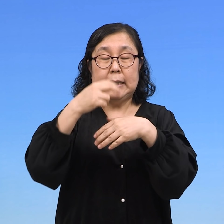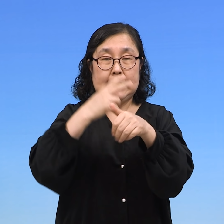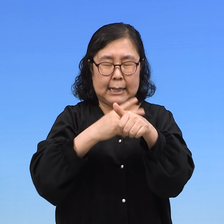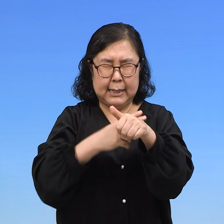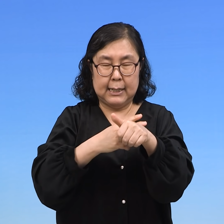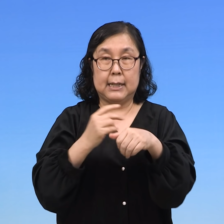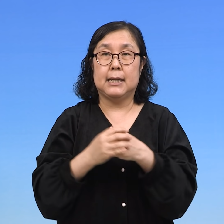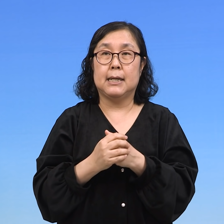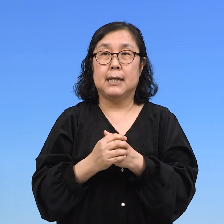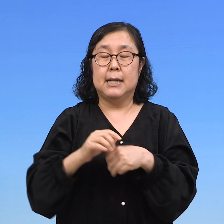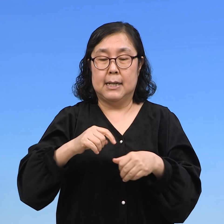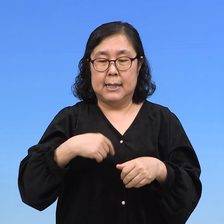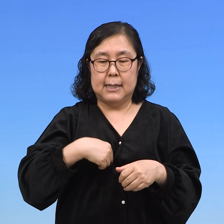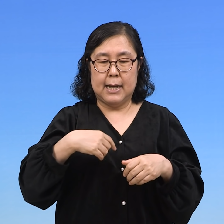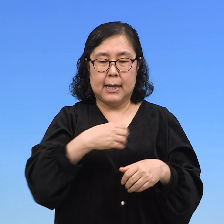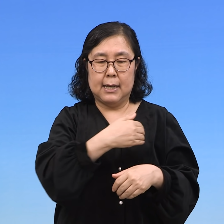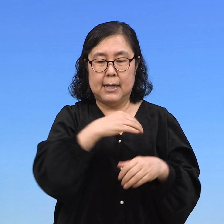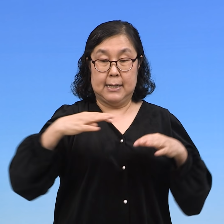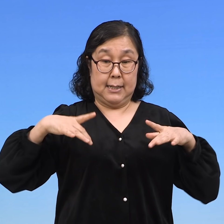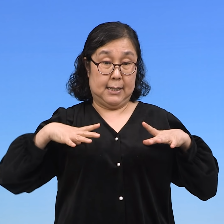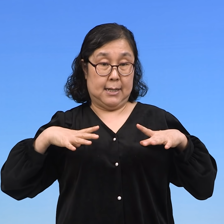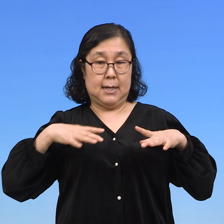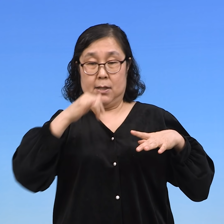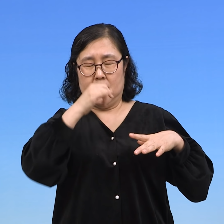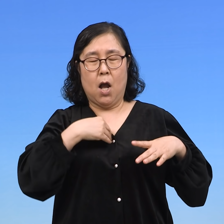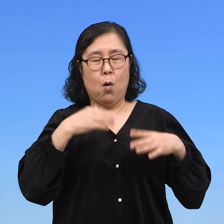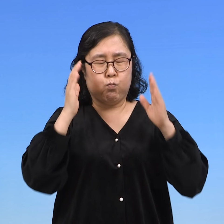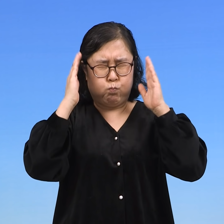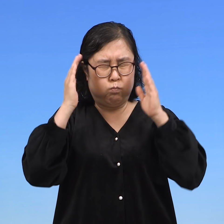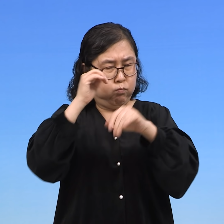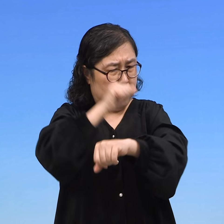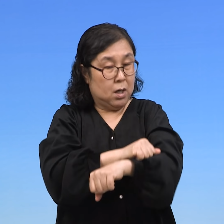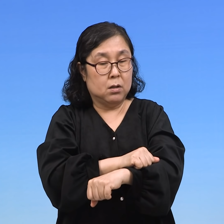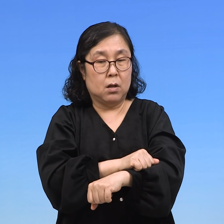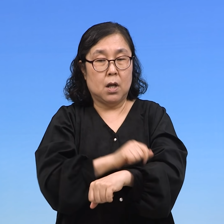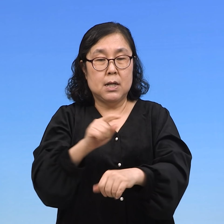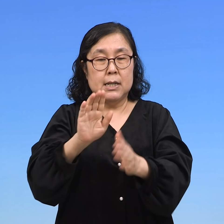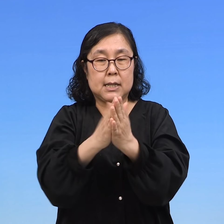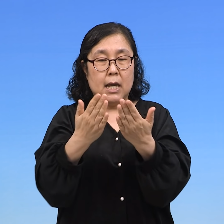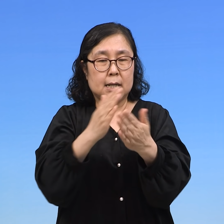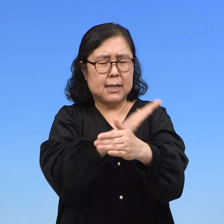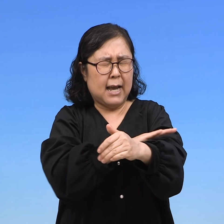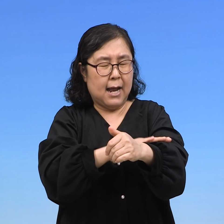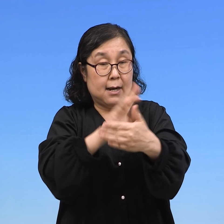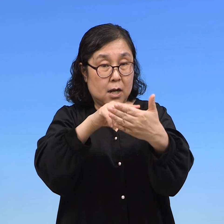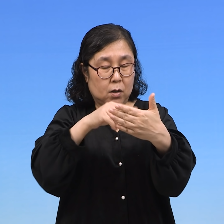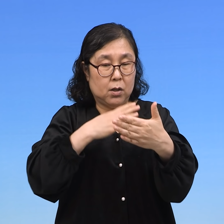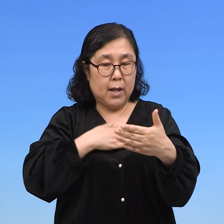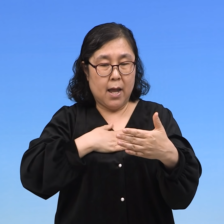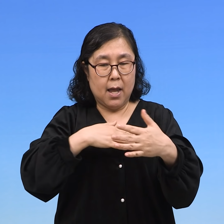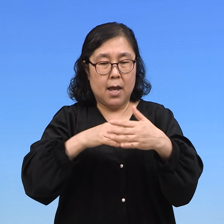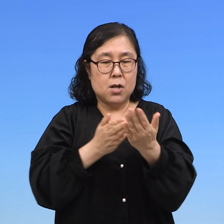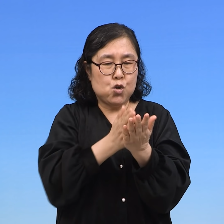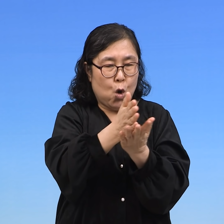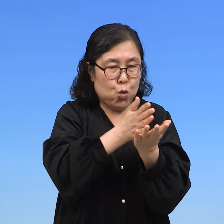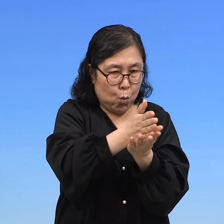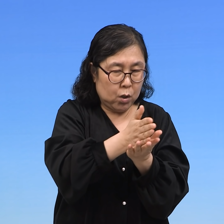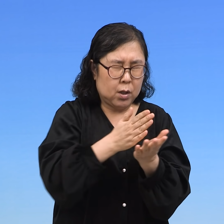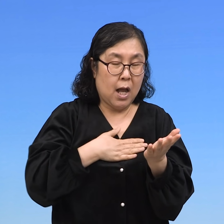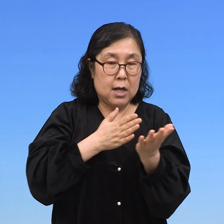의사들이 이제 이 자부심이 있는 거죠 난 공부 열심히 했고 나는 이 책을 다 소화해서 내 분야에서는